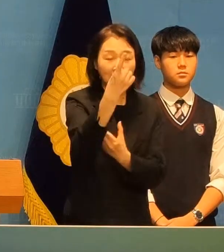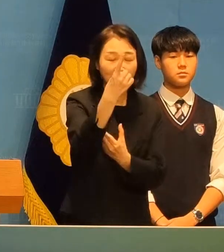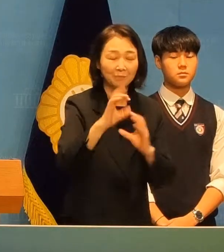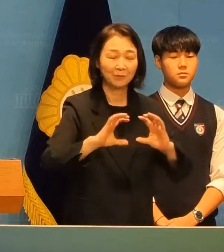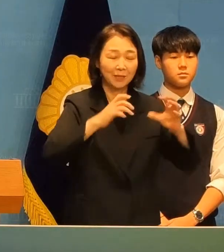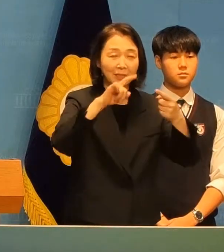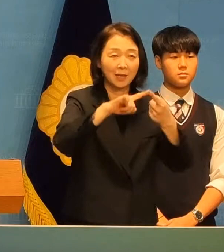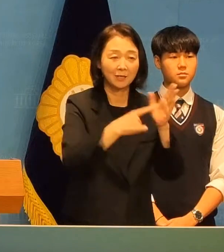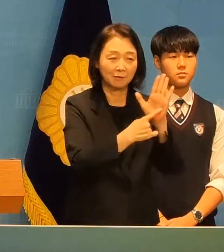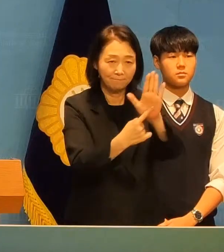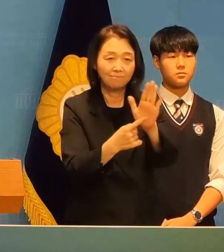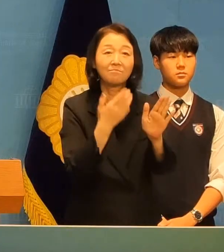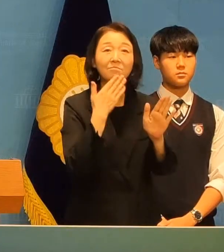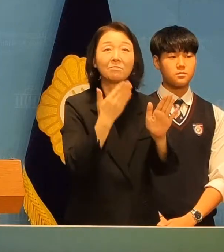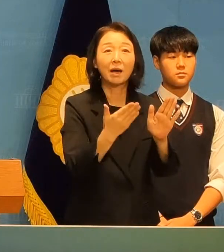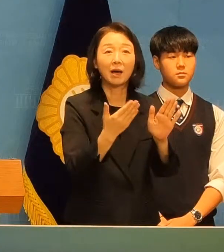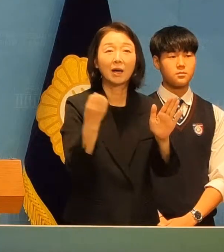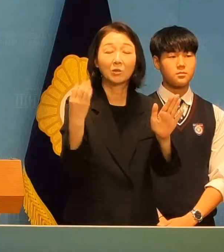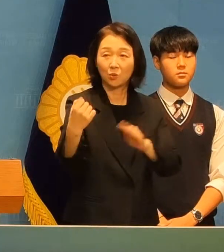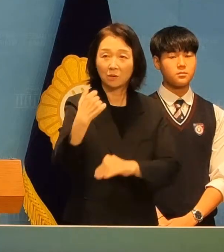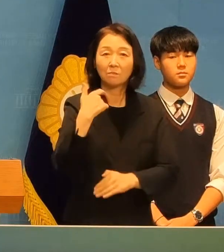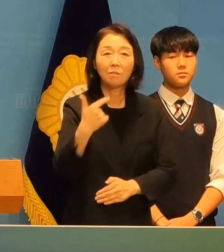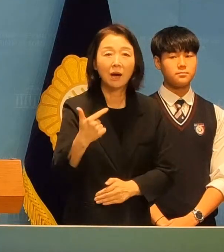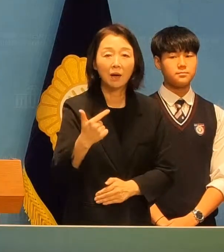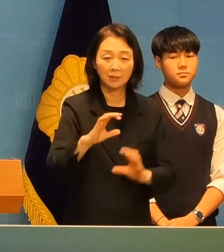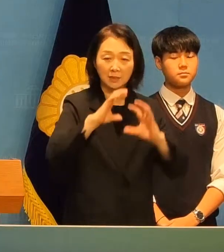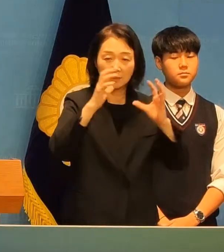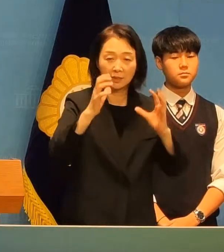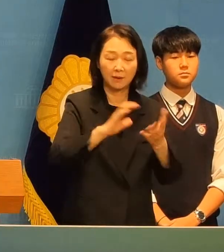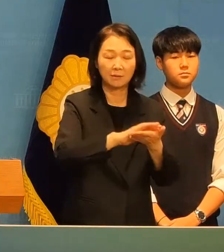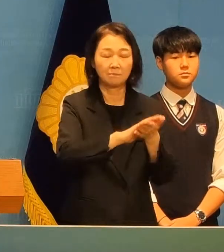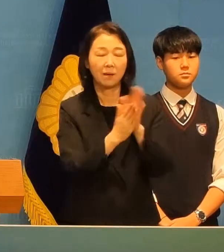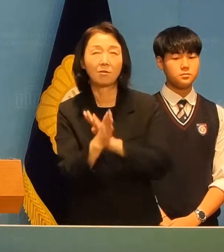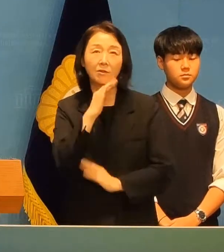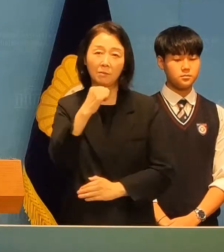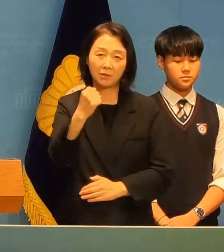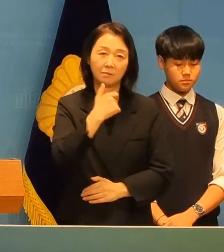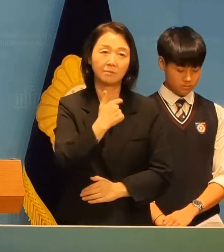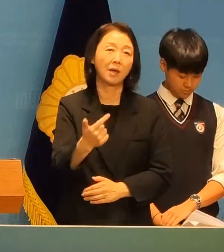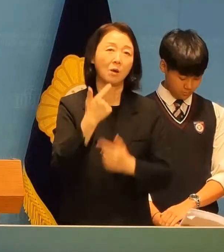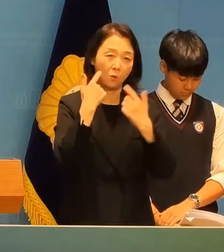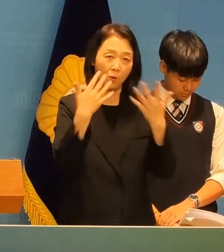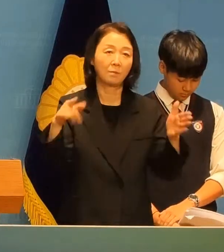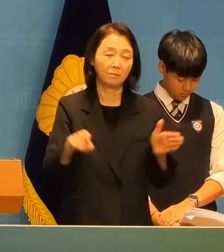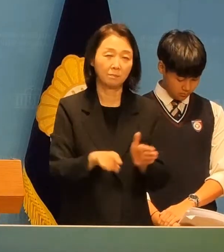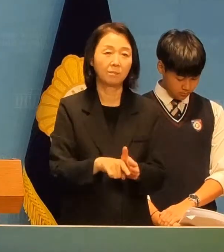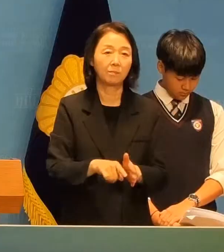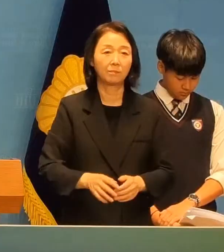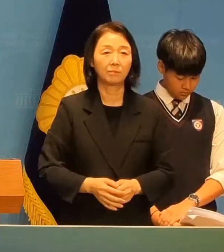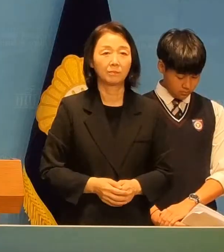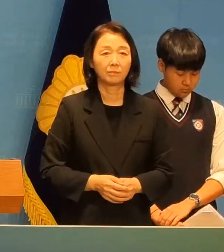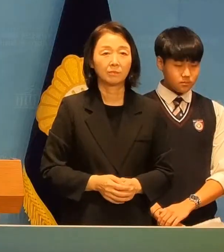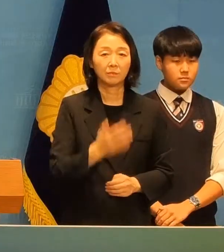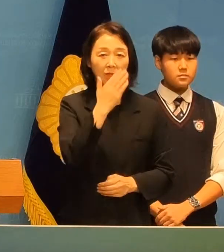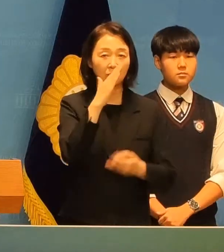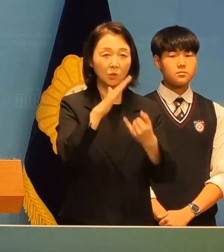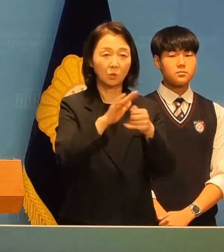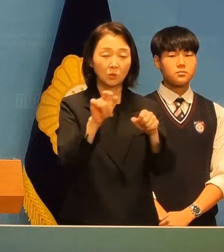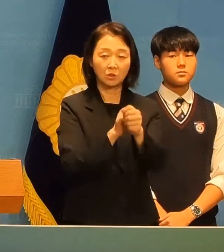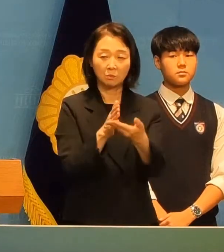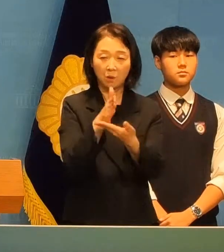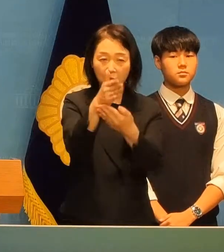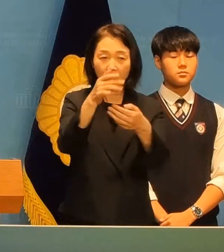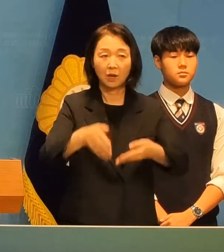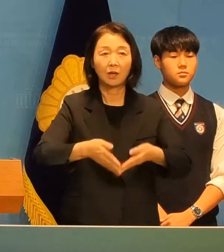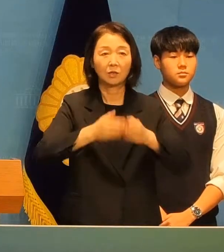크게 울려 퍼질 것이고 이 사회를 바꾸는 진짜 큰 힘이 될 것이라 확신합니다. 청소년 특별분과의